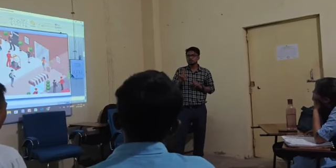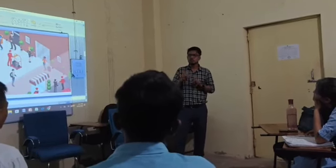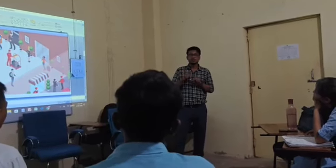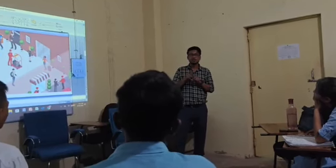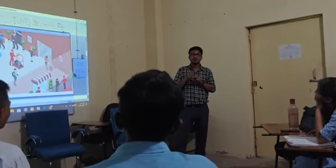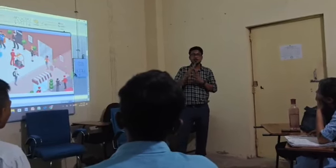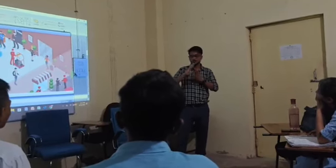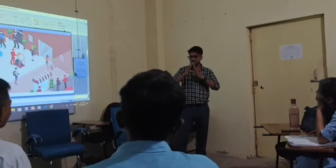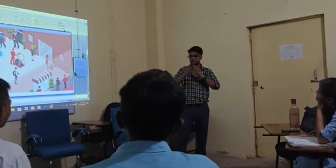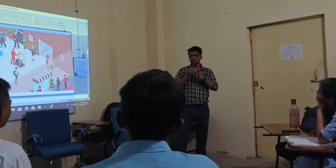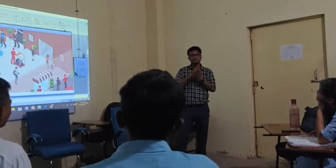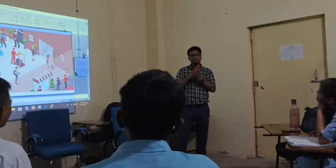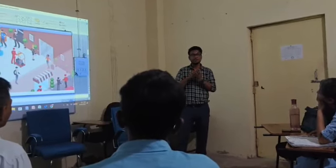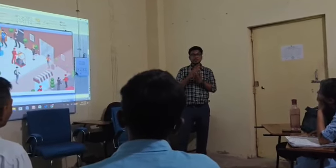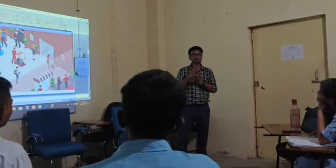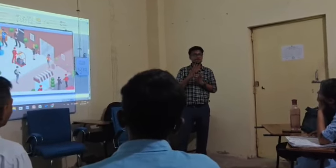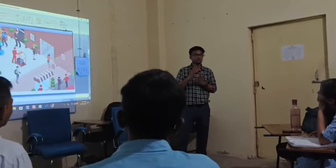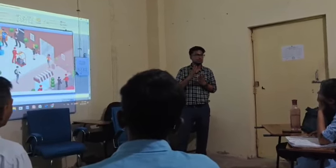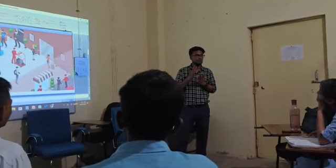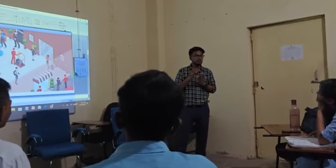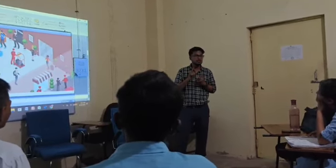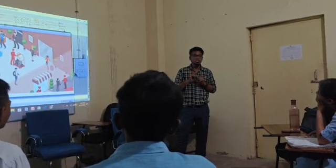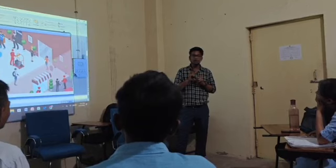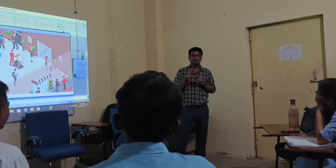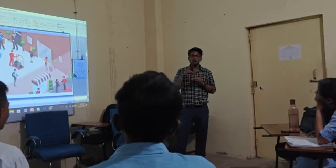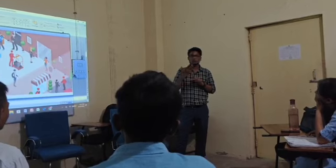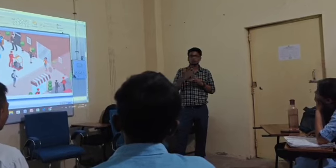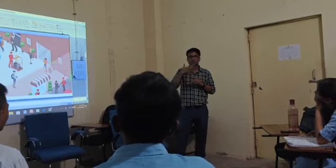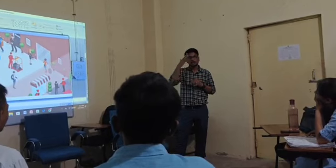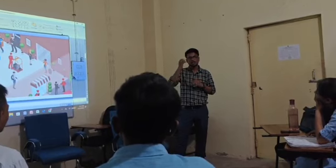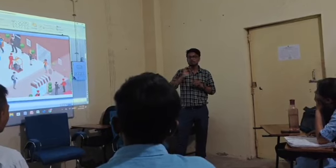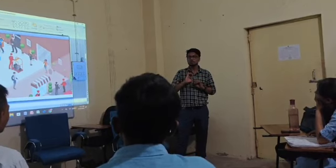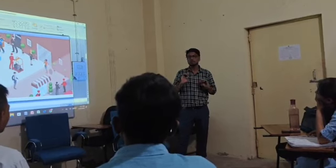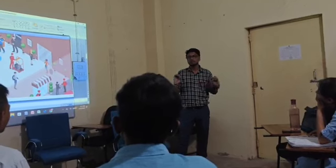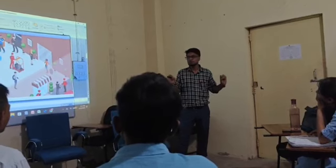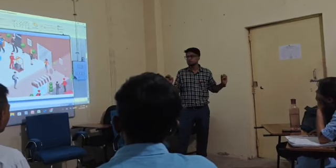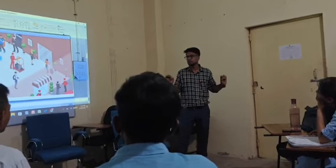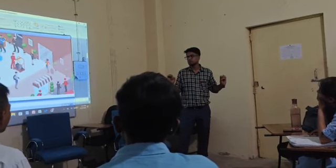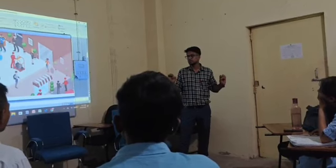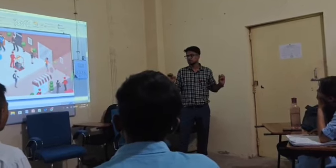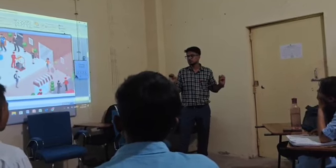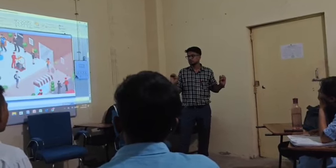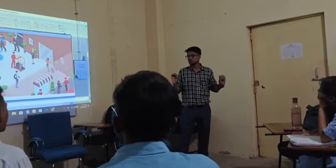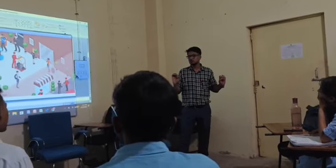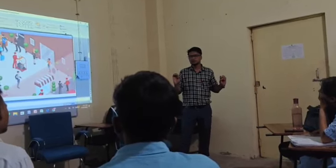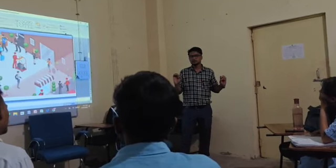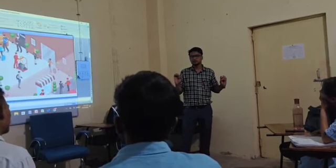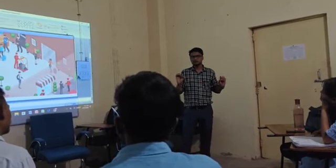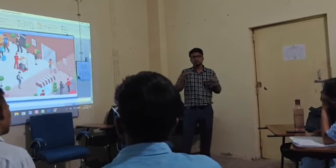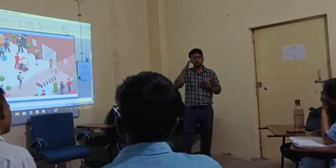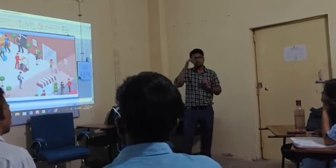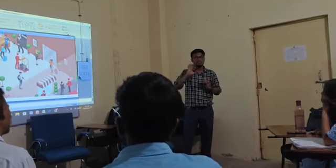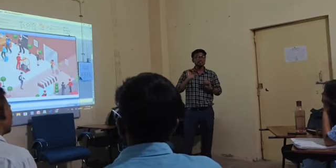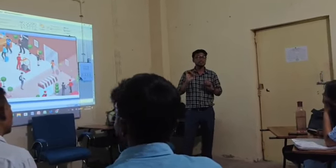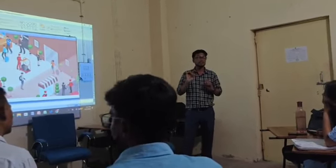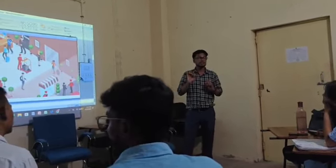जब तक आप सिर्फ मेहनत नहीं करोगे तब तक आपको याद नहीं होगा, कुछ भी याद नहीं होगा। ये थ्योरी नहीं है, ये